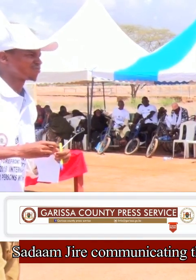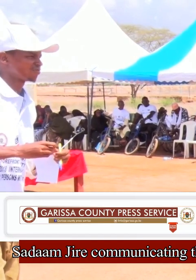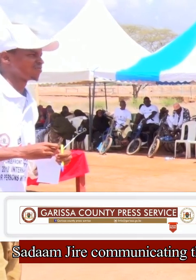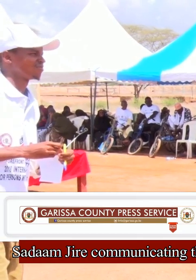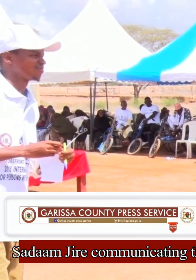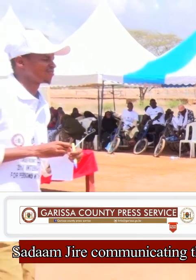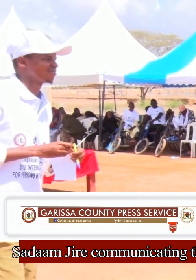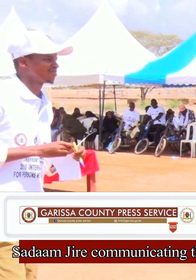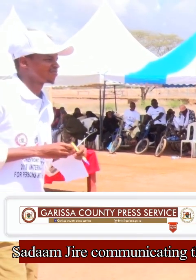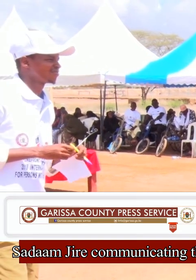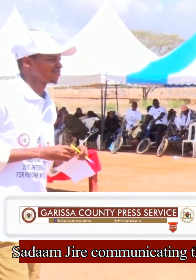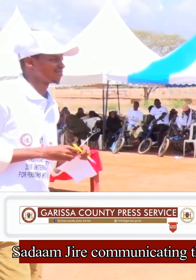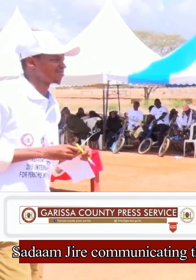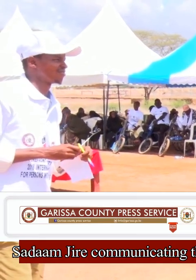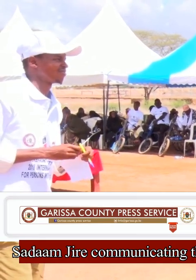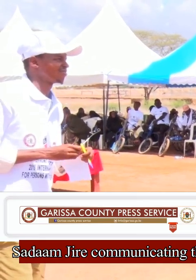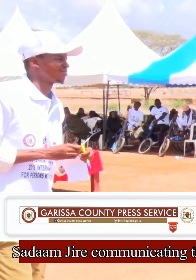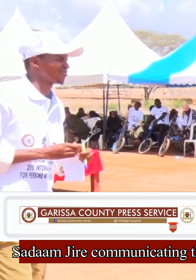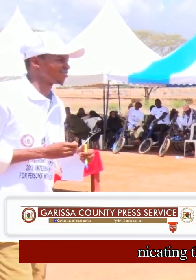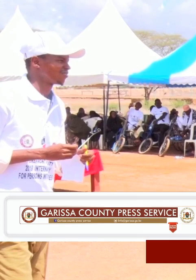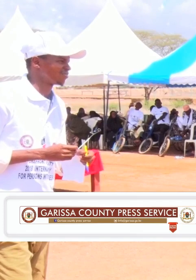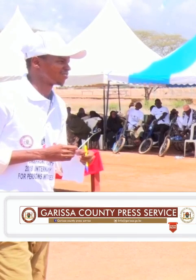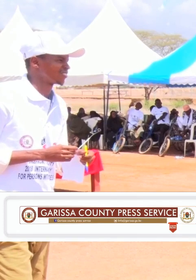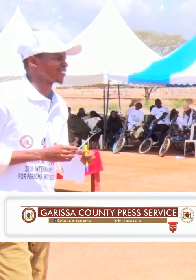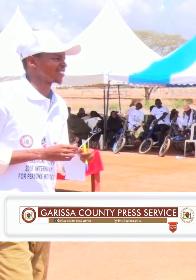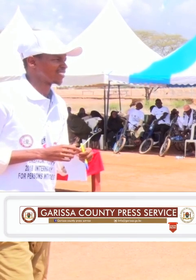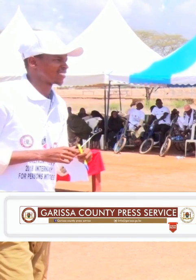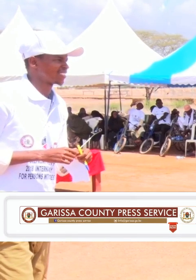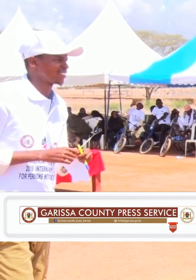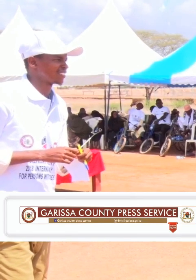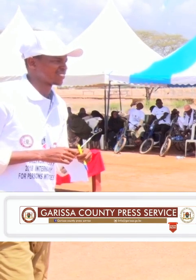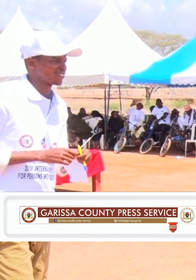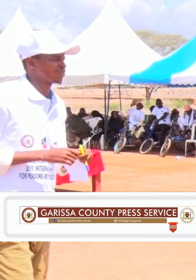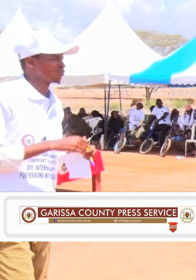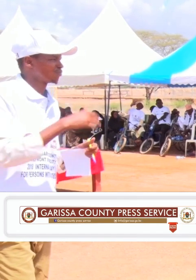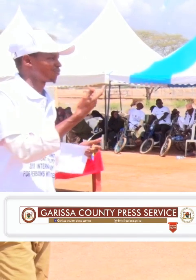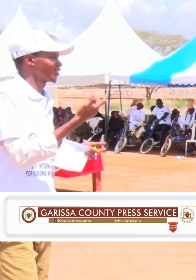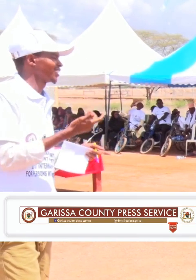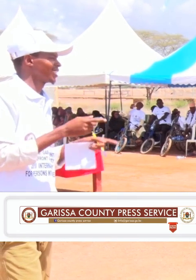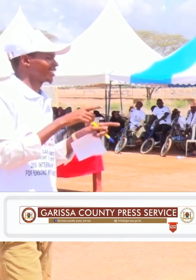fara badan ay joogaan shaqa la'aane, in nala caawiyo members deafs-ka la qoro.